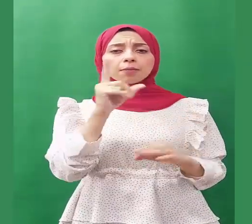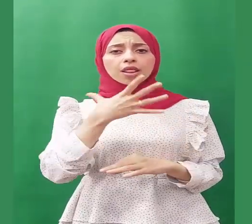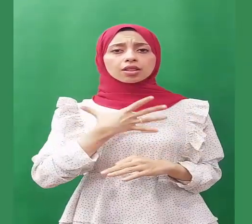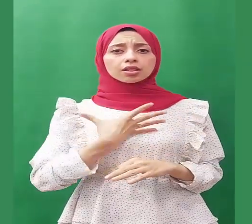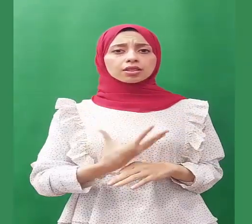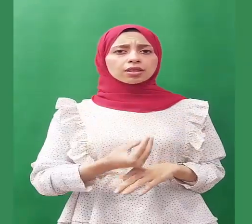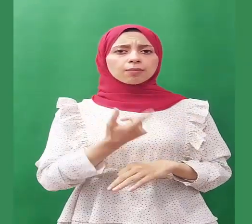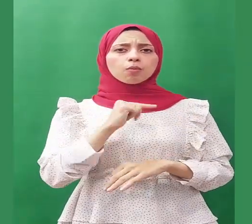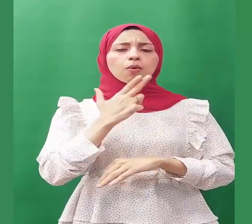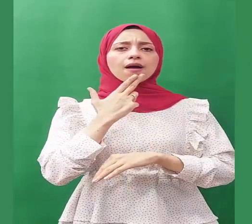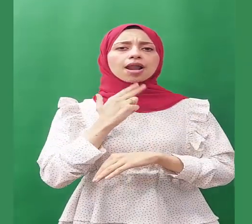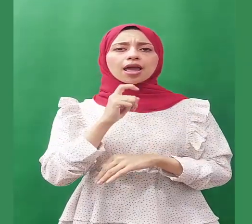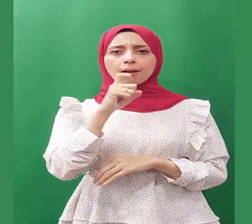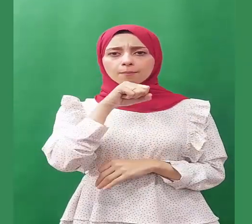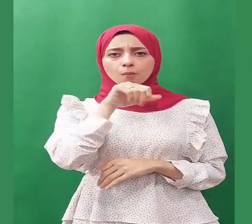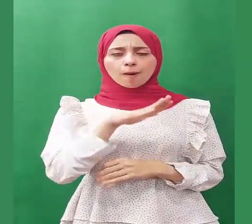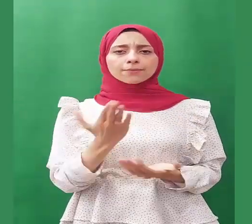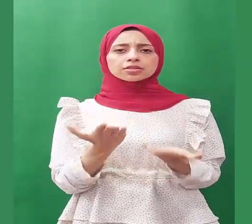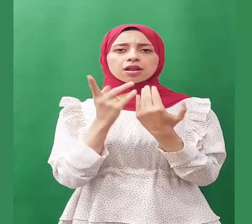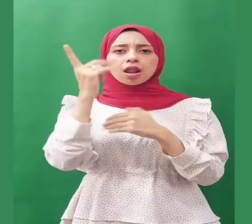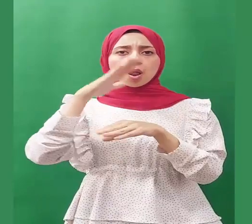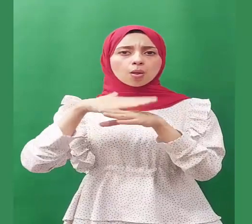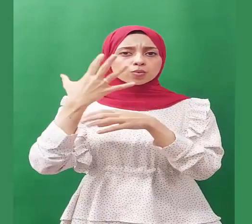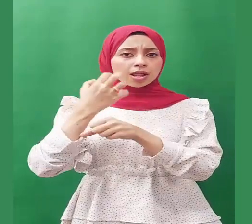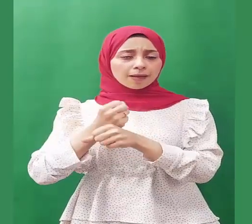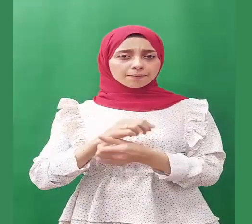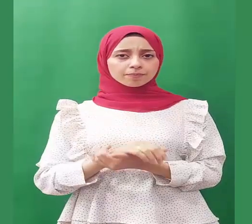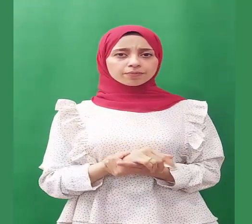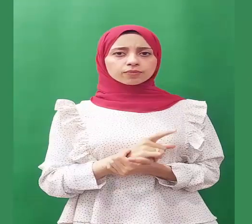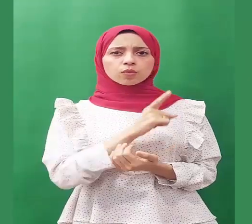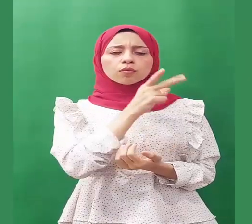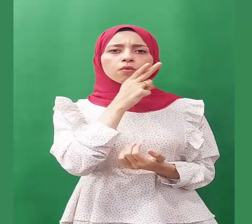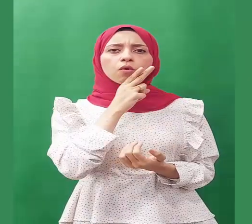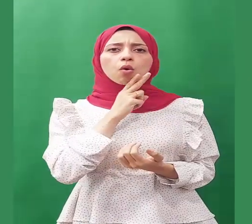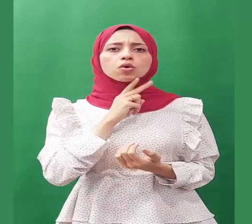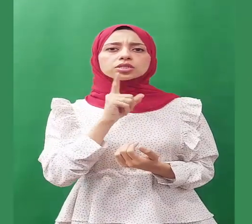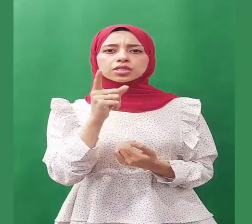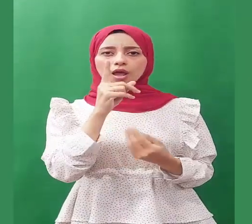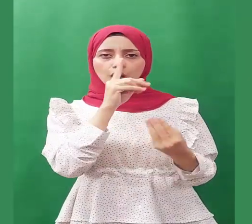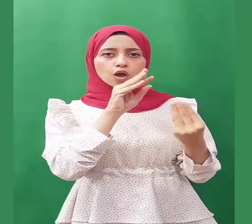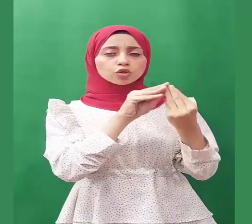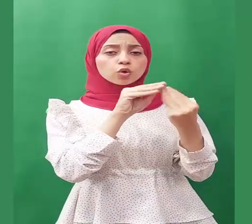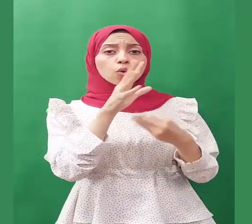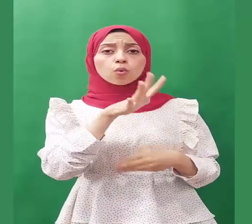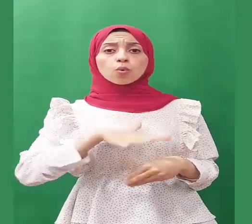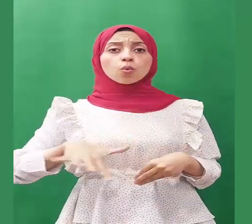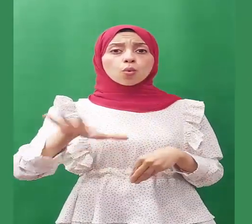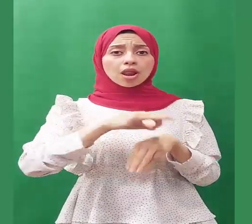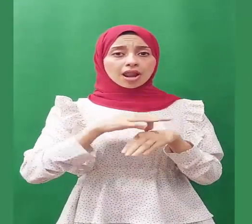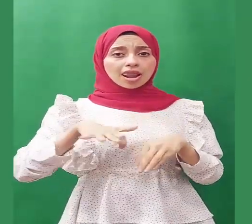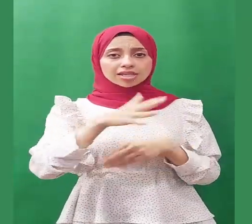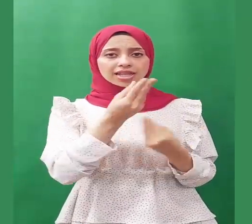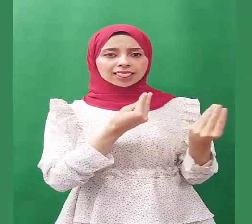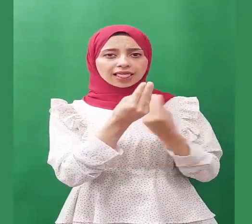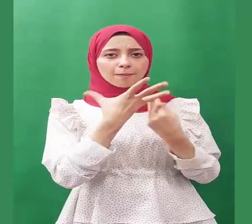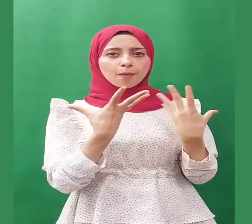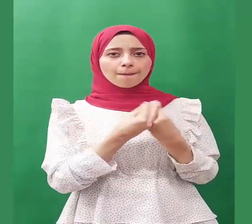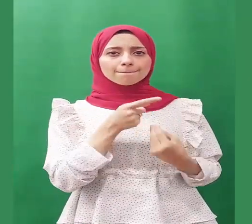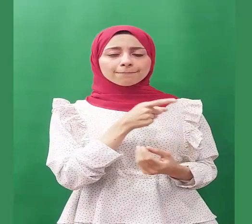نبينا صلى الله عليه وسلم وحسن عشرته كل من تعامل معه الا ان